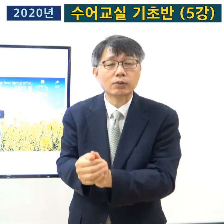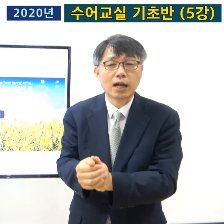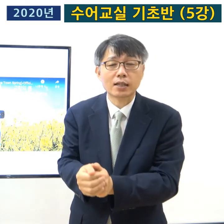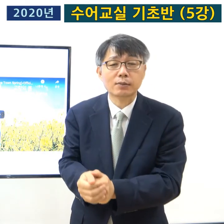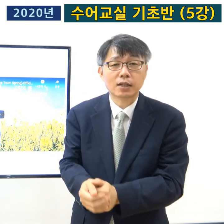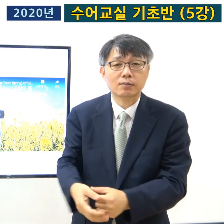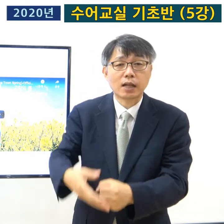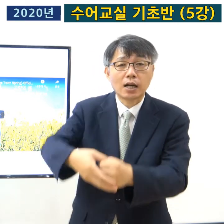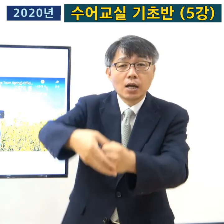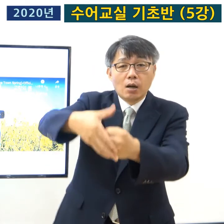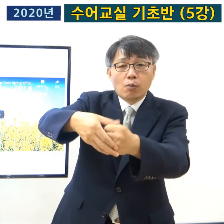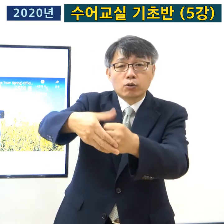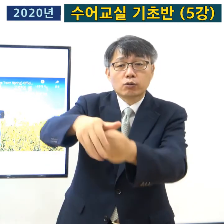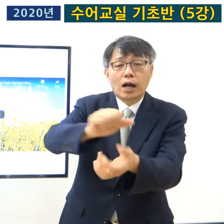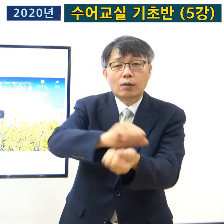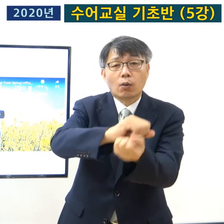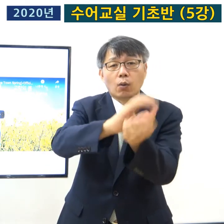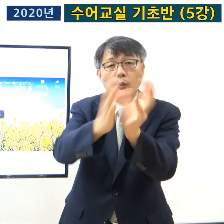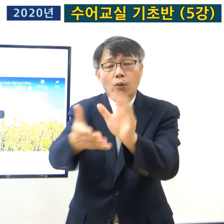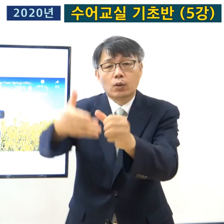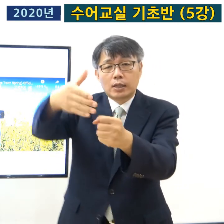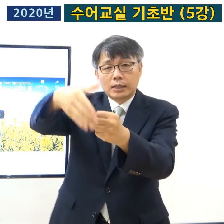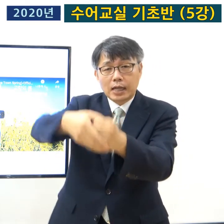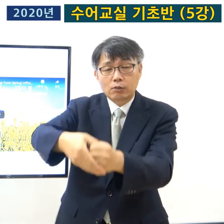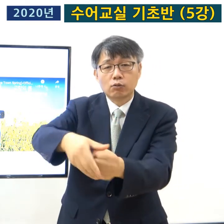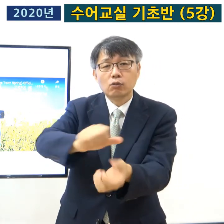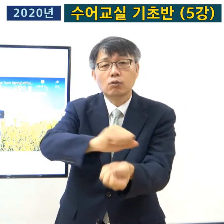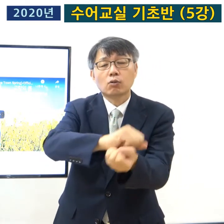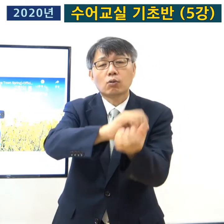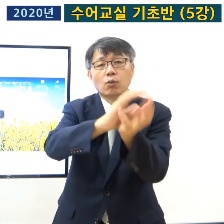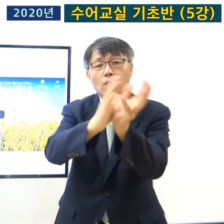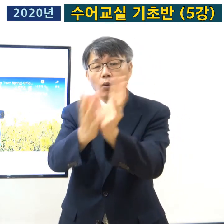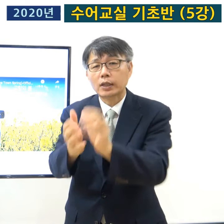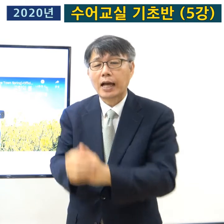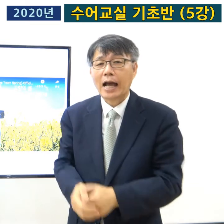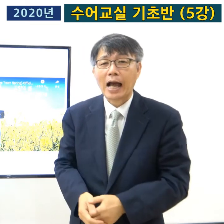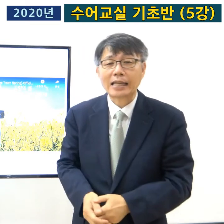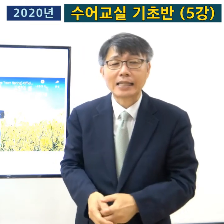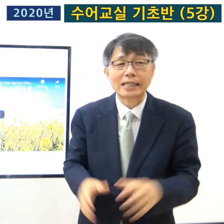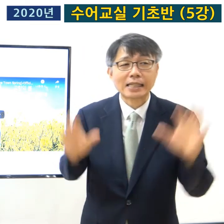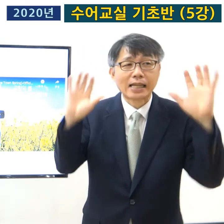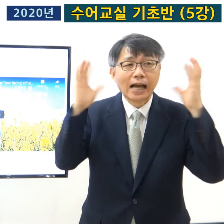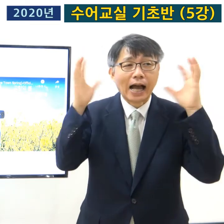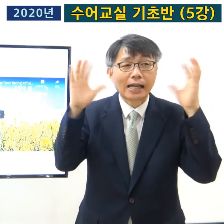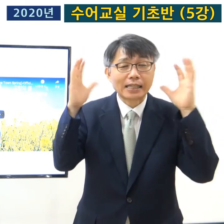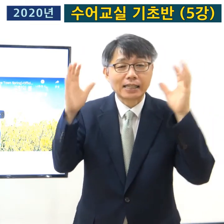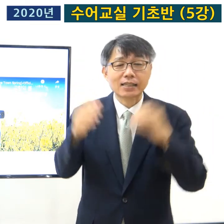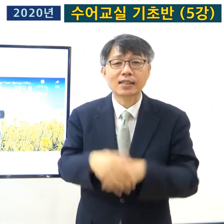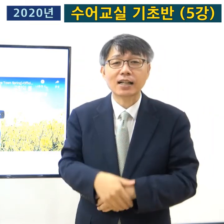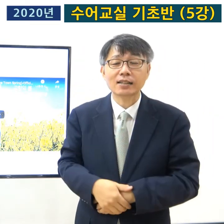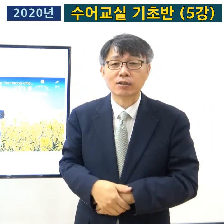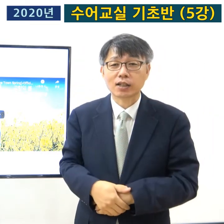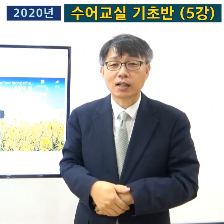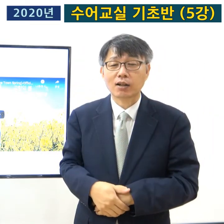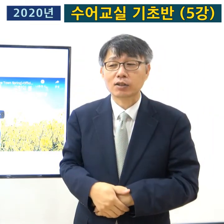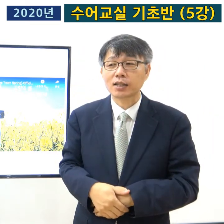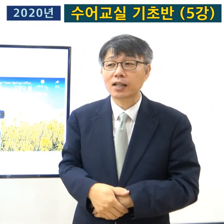생각하시면 되겠습니다. 복숭아꽃, 살구꽃, 아기. 진달래는 어떻게 할까요?